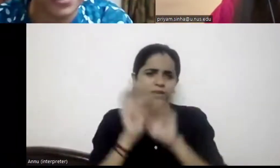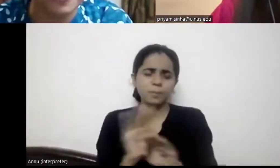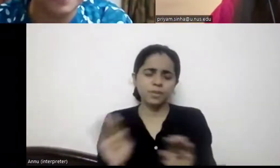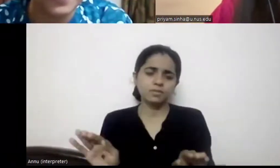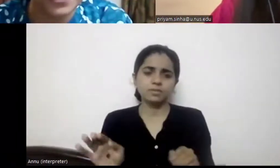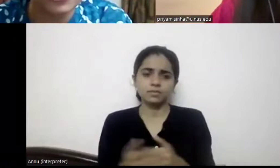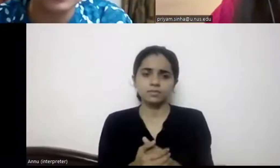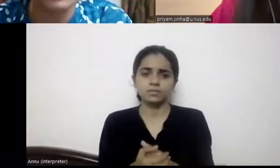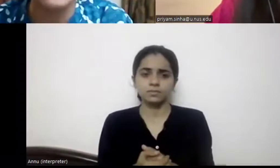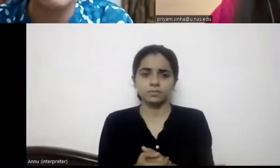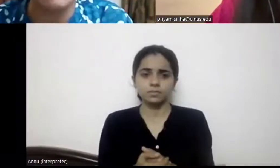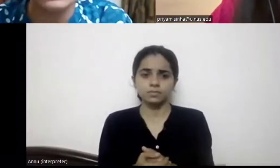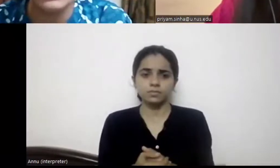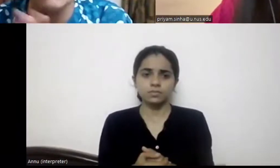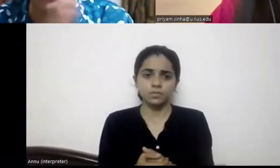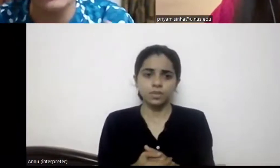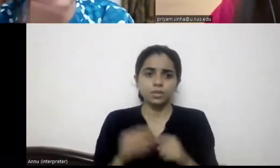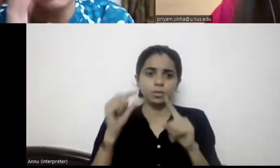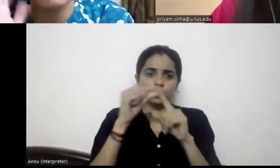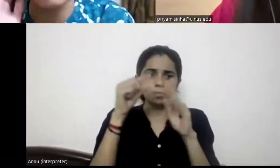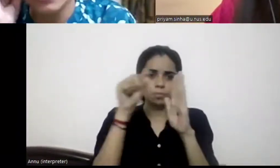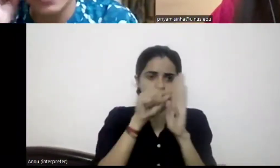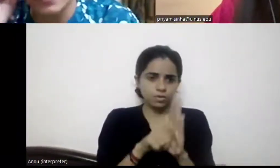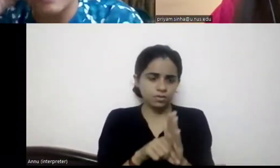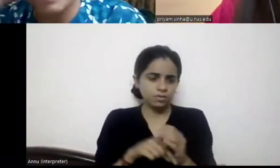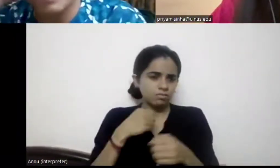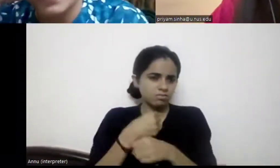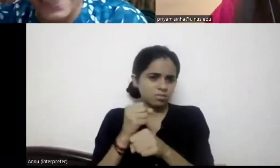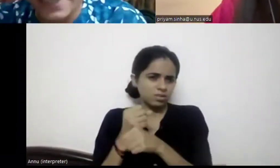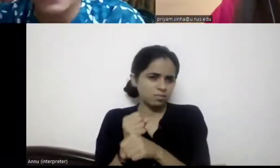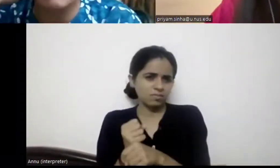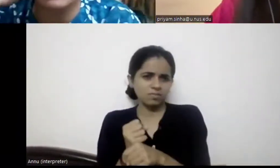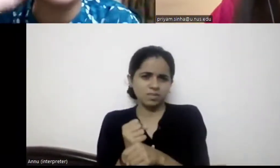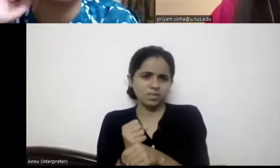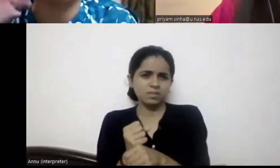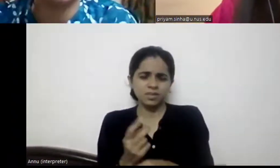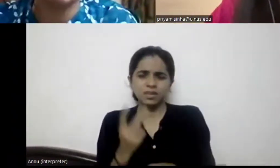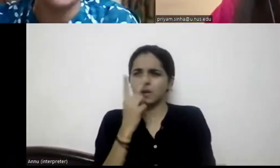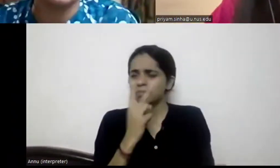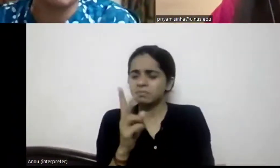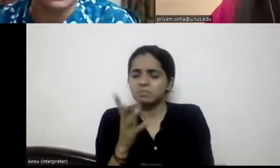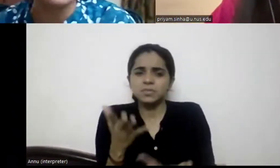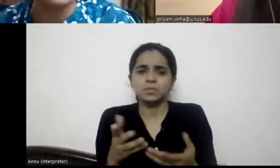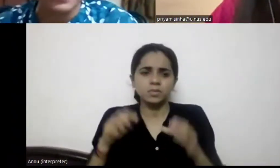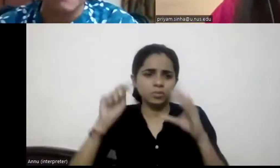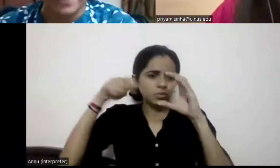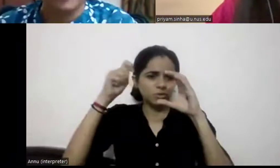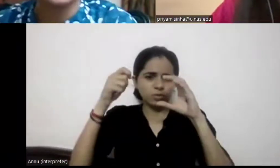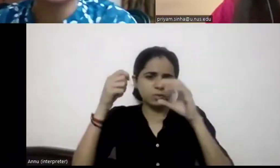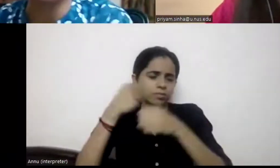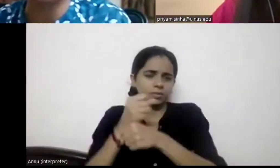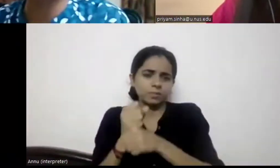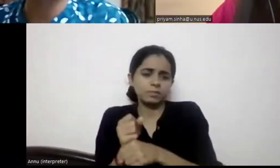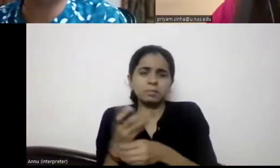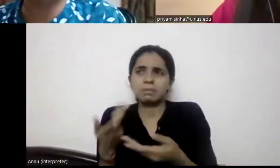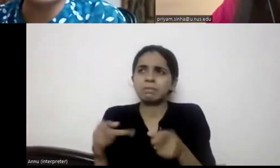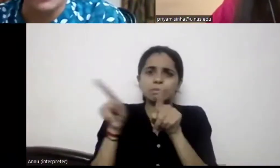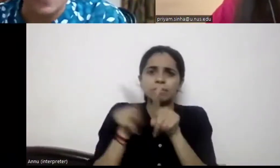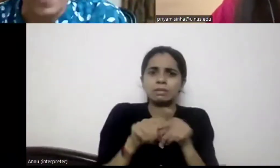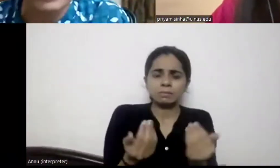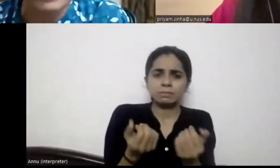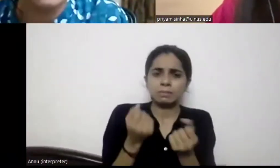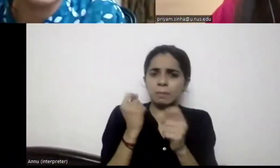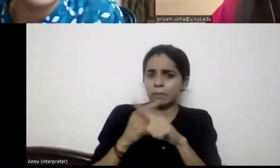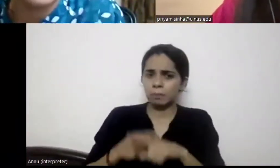करी अभी. तो पॉलिसी मेकिंग का कुछ ज्यादा आप देख नहीं पाएंगे फिल्म मेकिंग पे उस रिस्पेक्ट में कि maybe